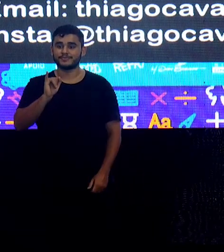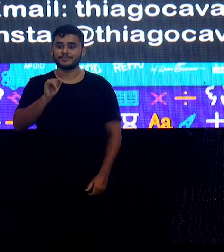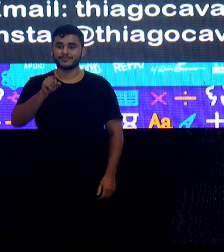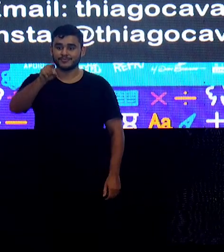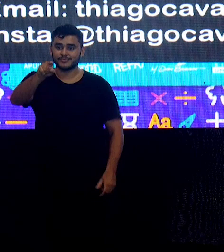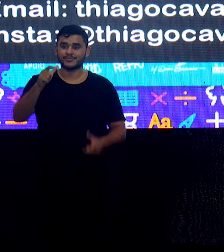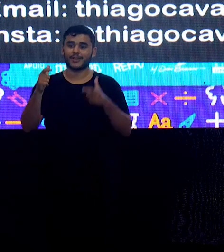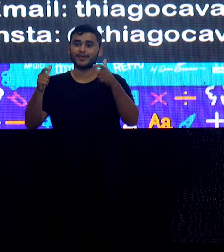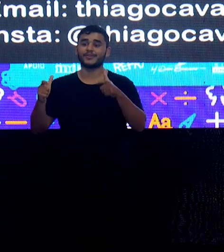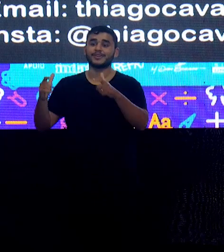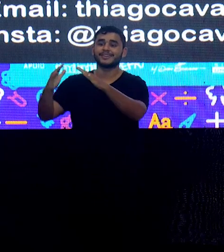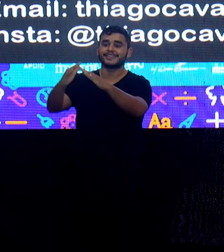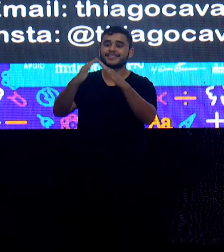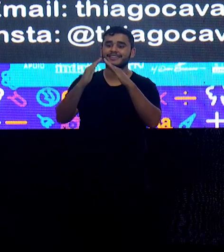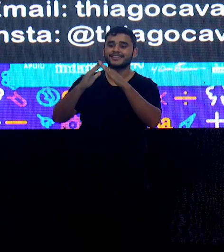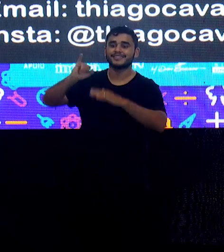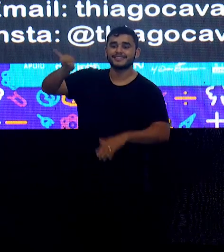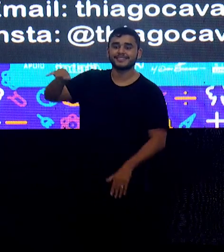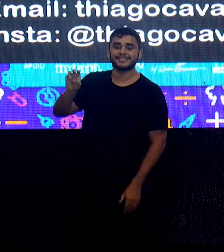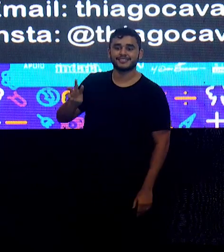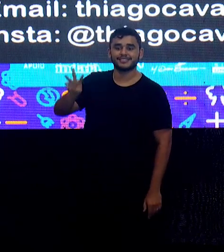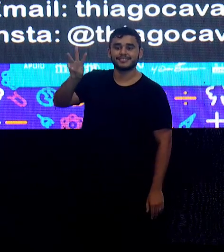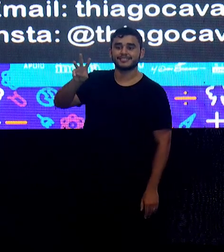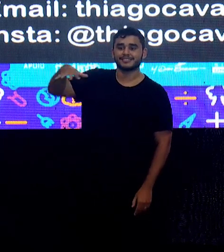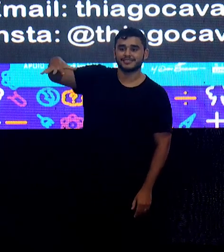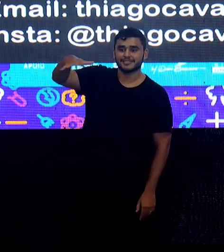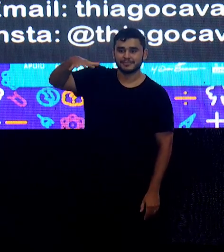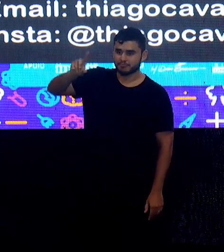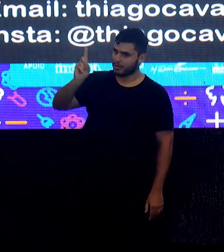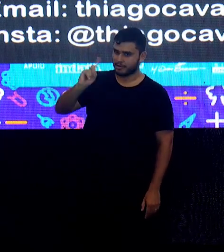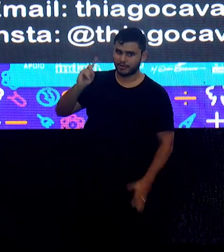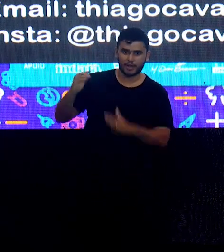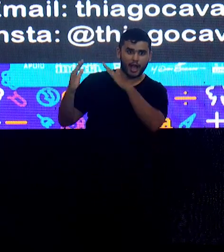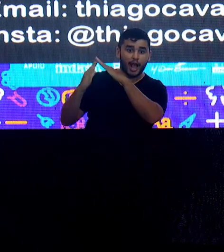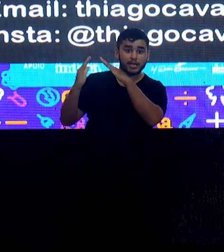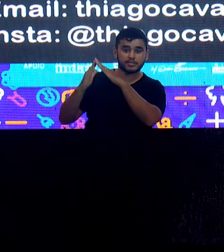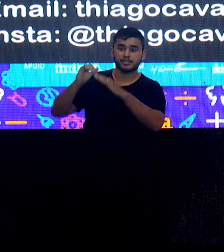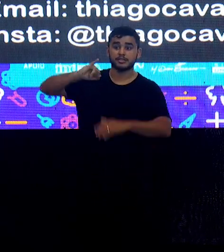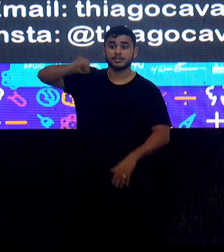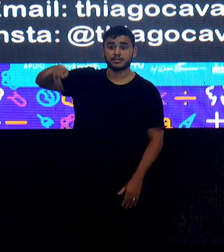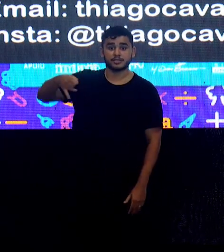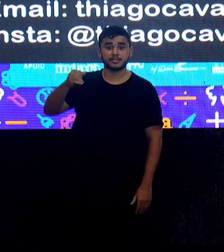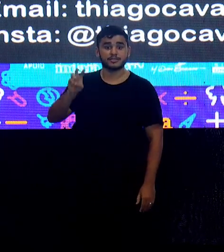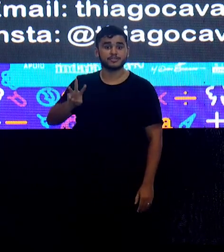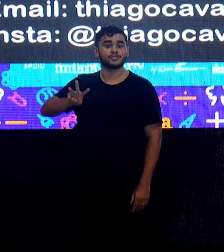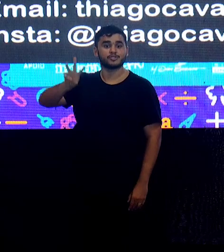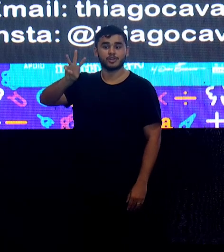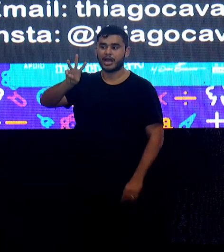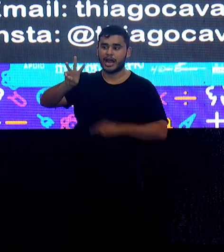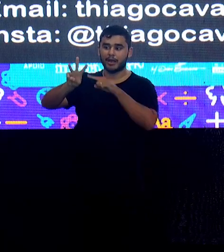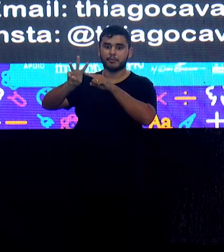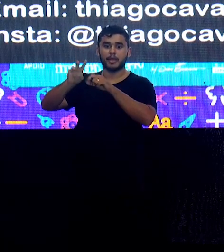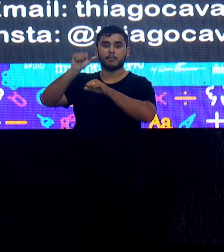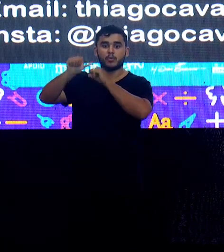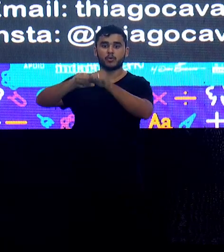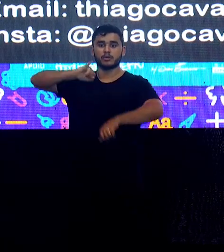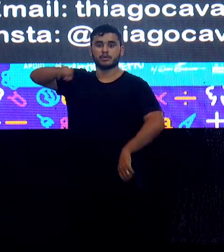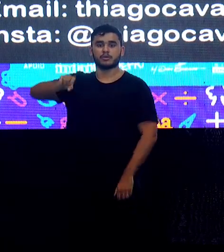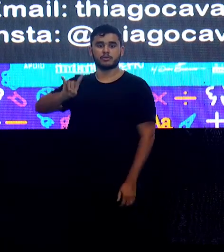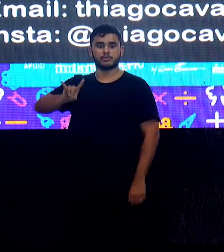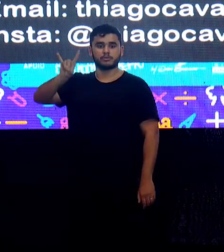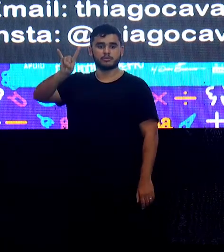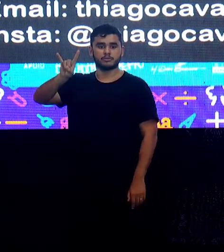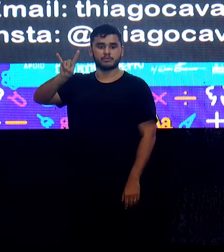Walter? É não, né? Diz que no Zé Walter o negócio é sério, é verdade, é?